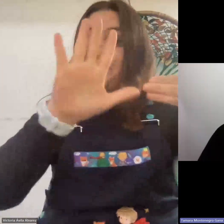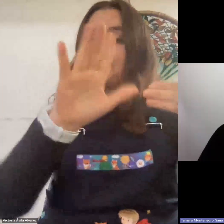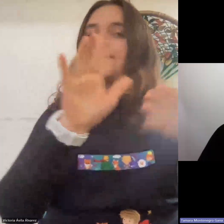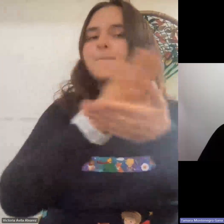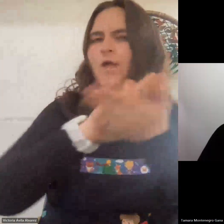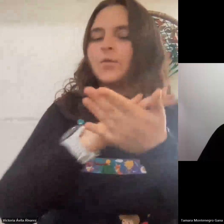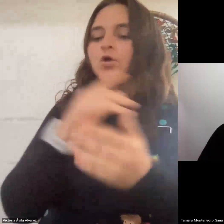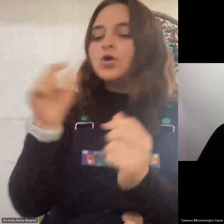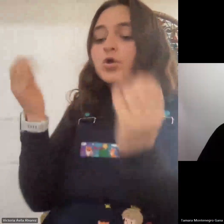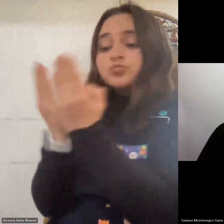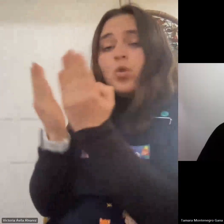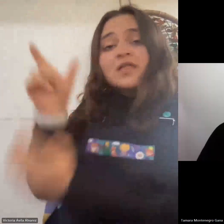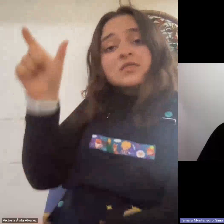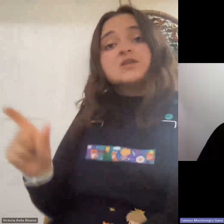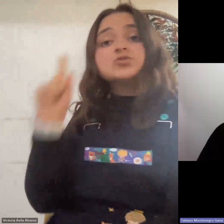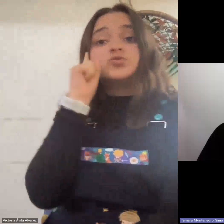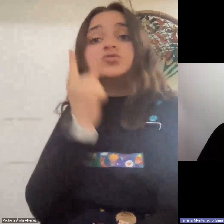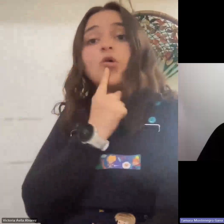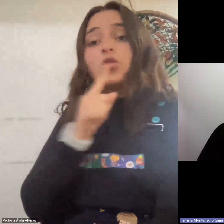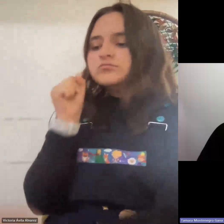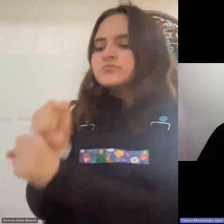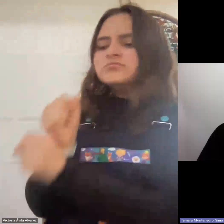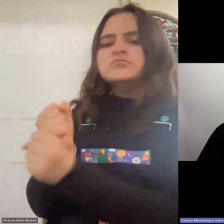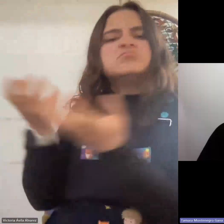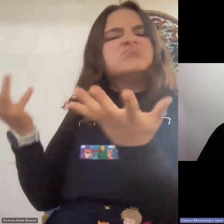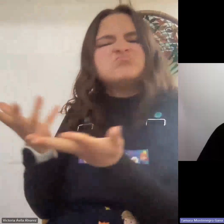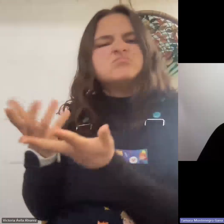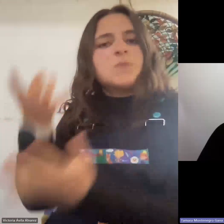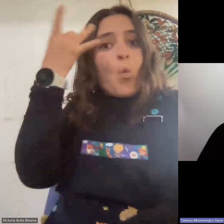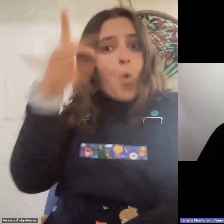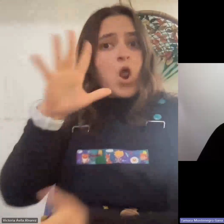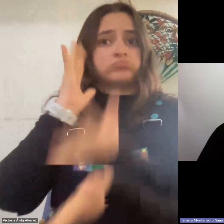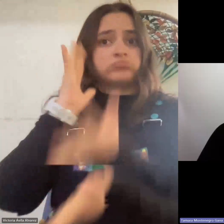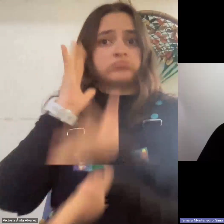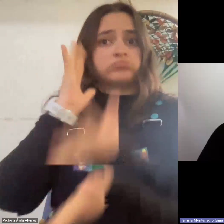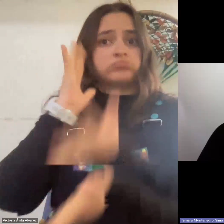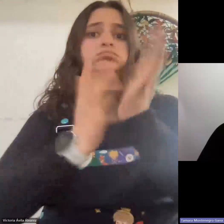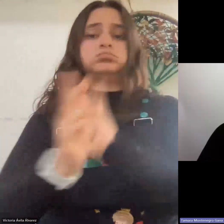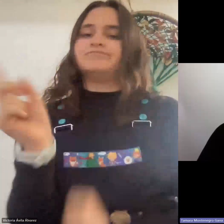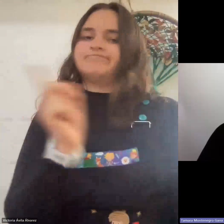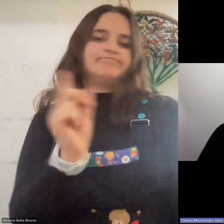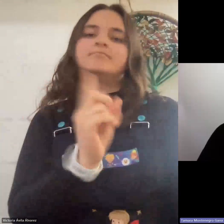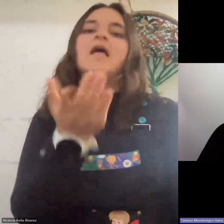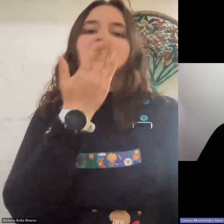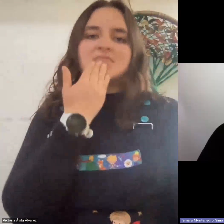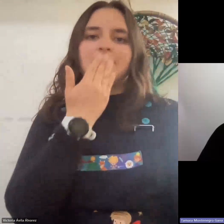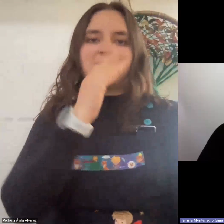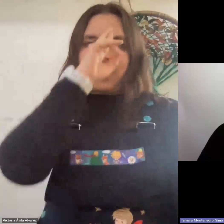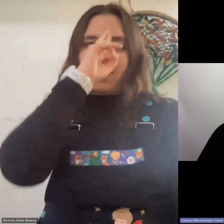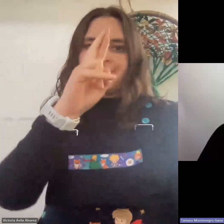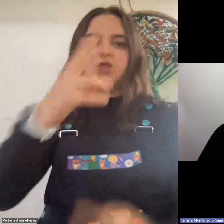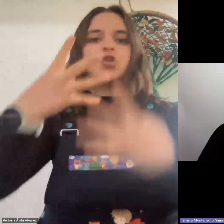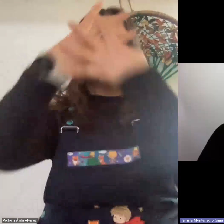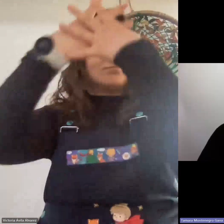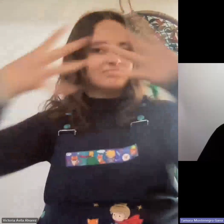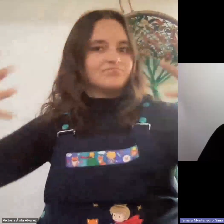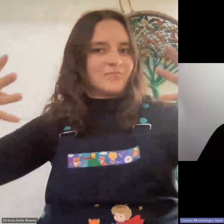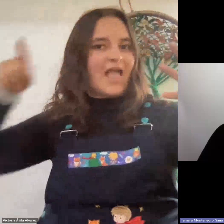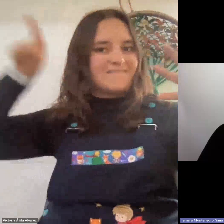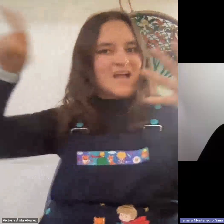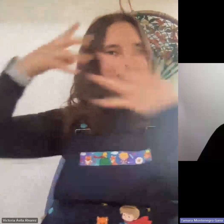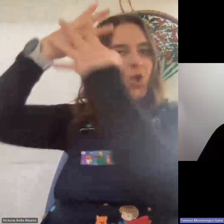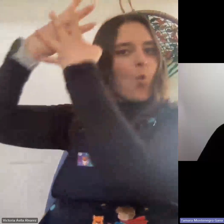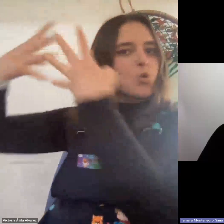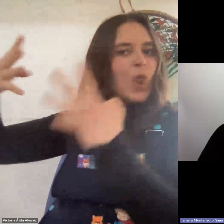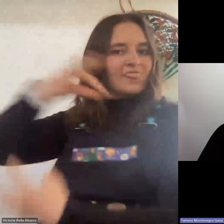a los tres, por ejemplo, si el estudiante es sordo, está trabajando, ¿lo único que tiene que hacerlo es en lengua de